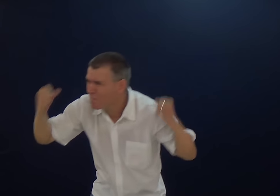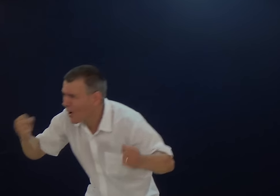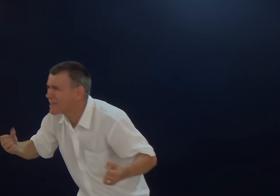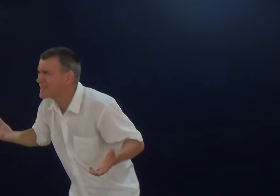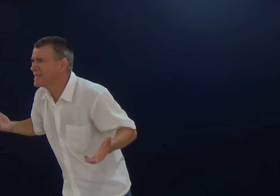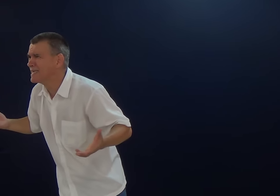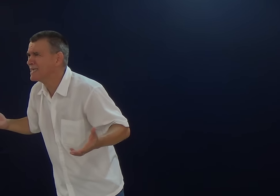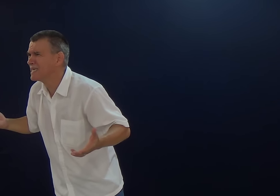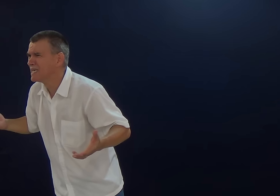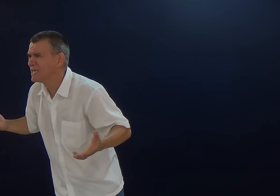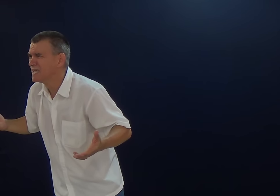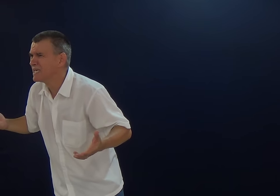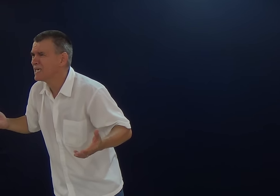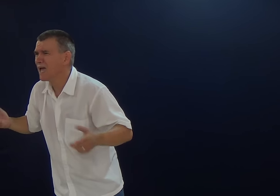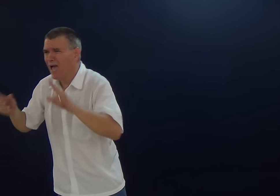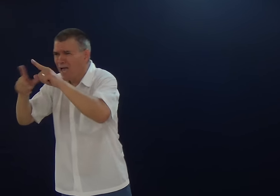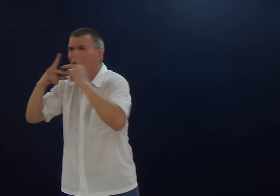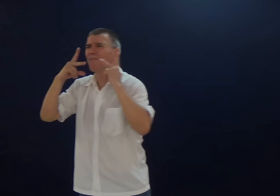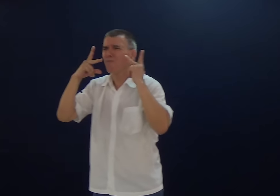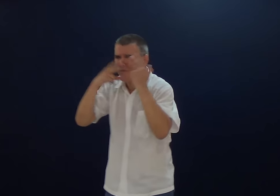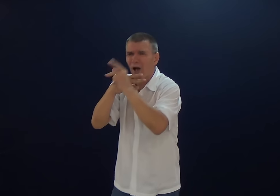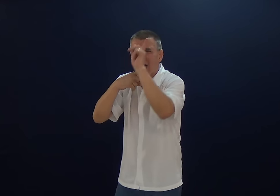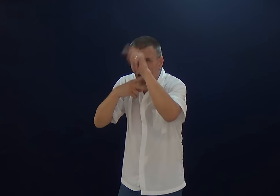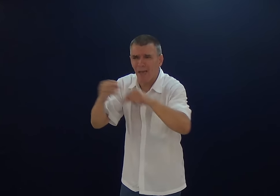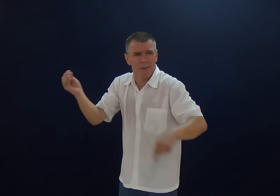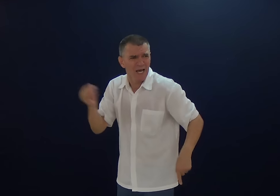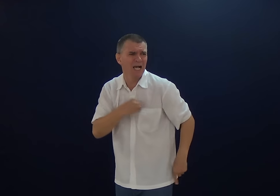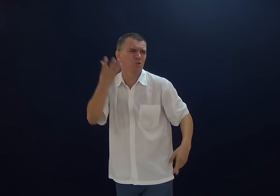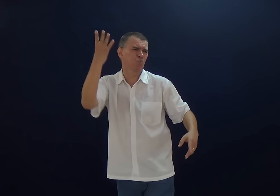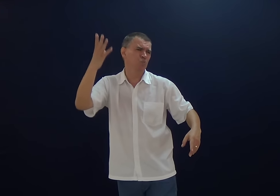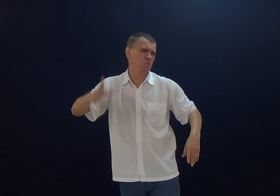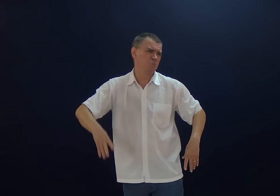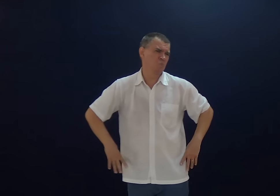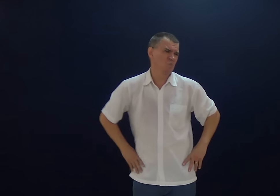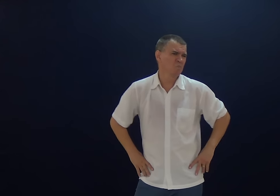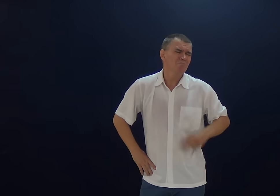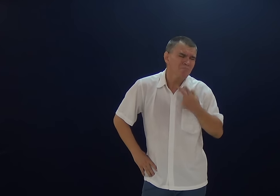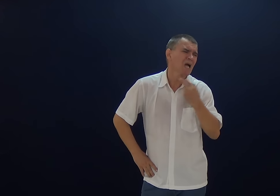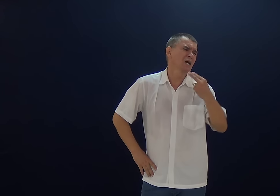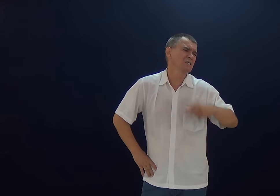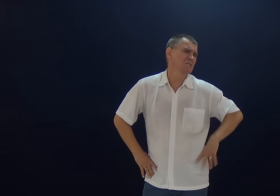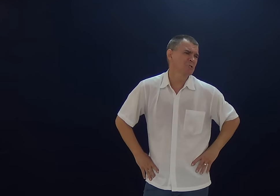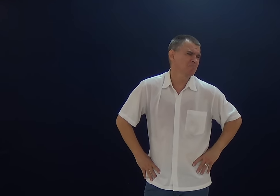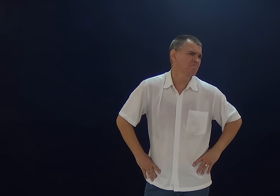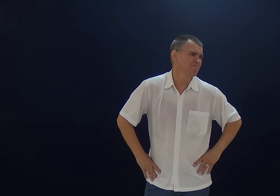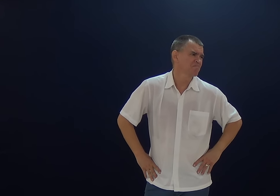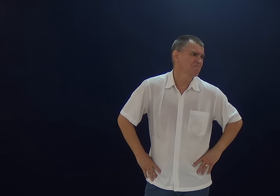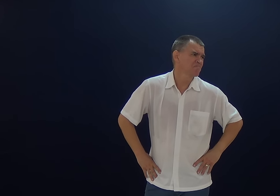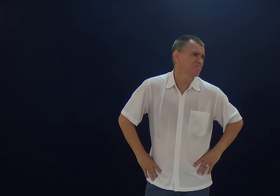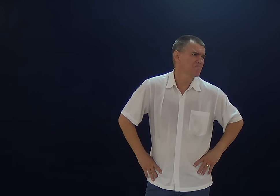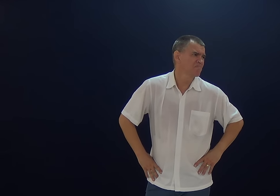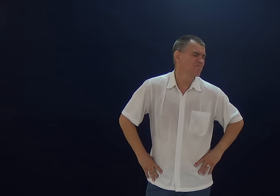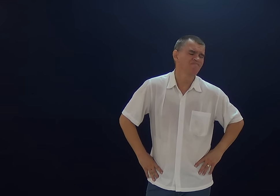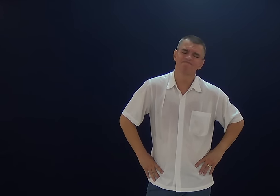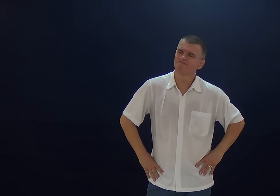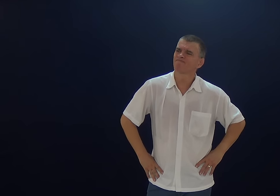julgar a pregação julgar a palavra Isso é pecado Gente para com isso